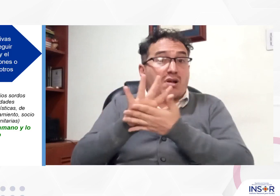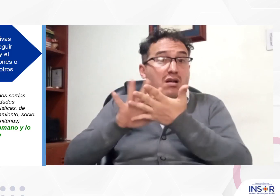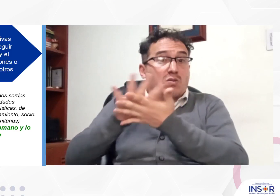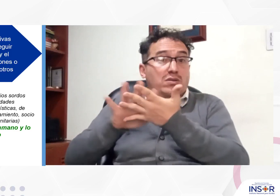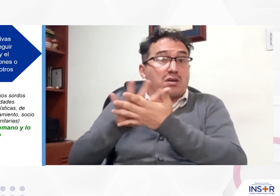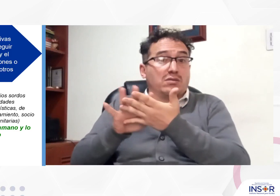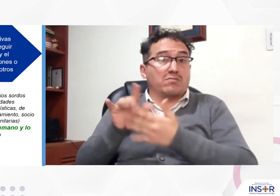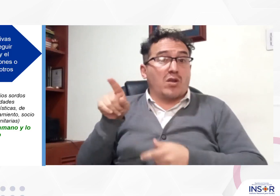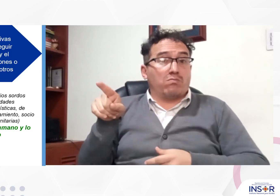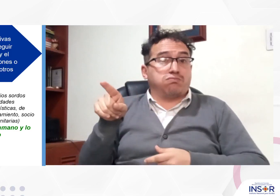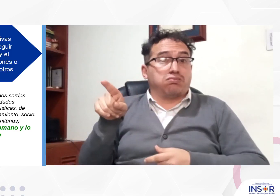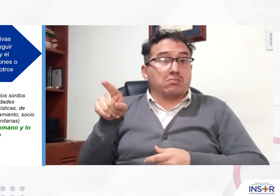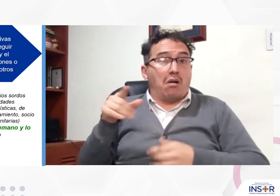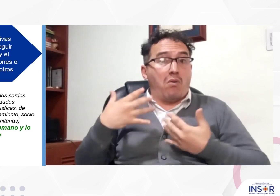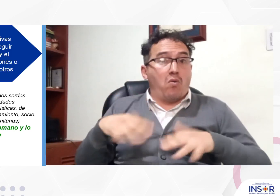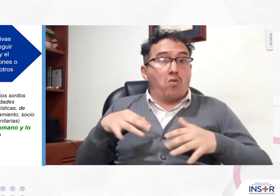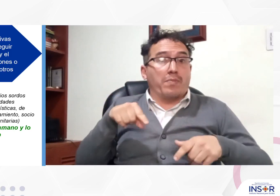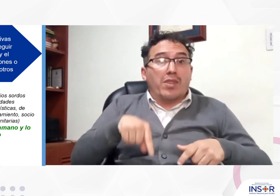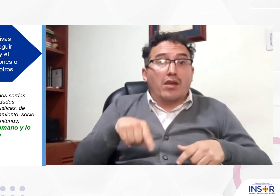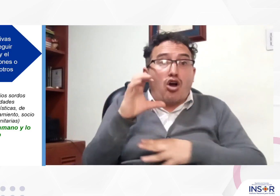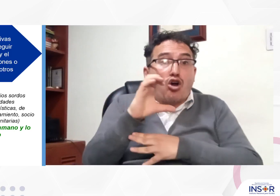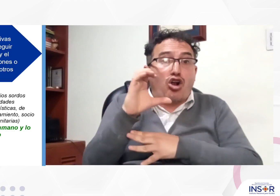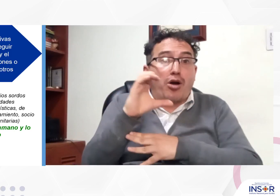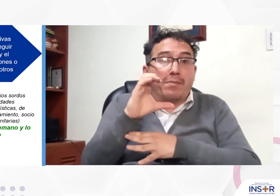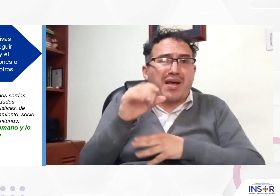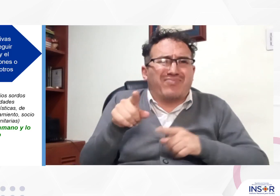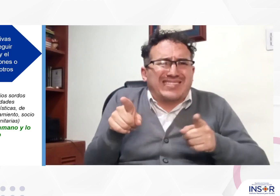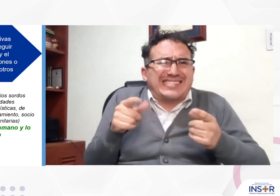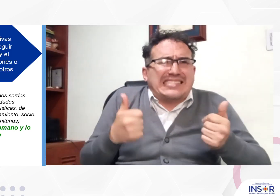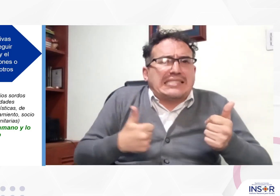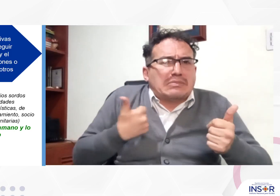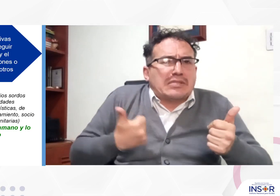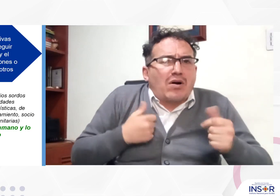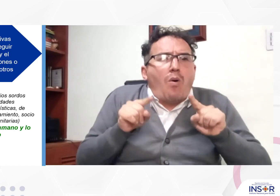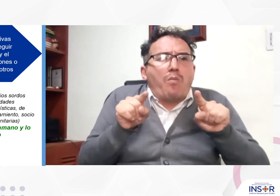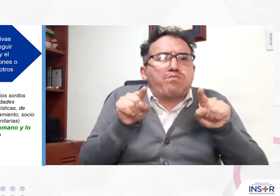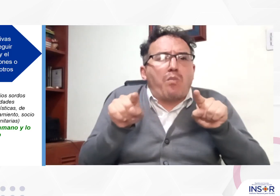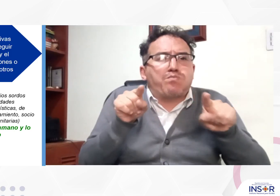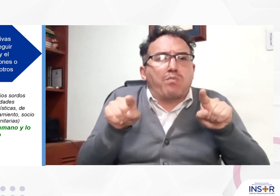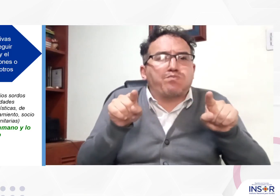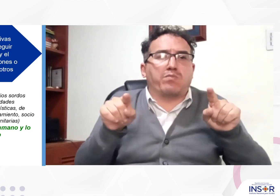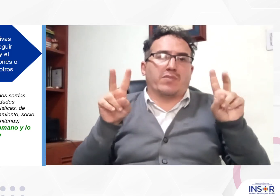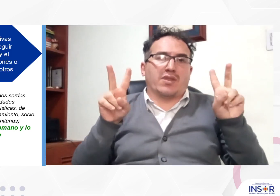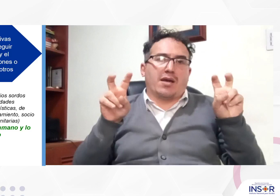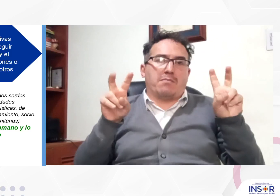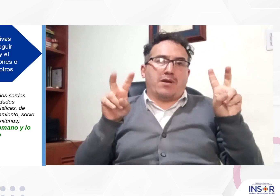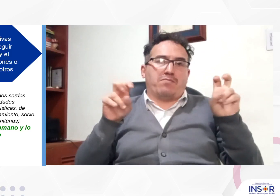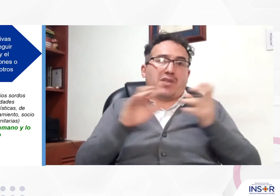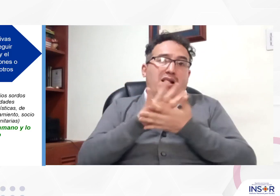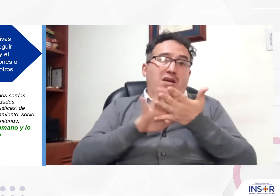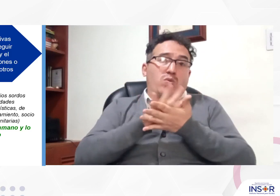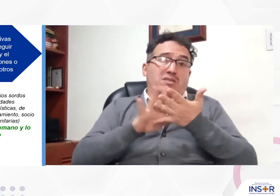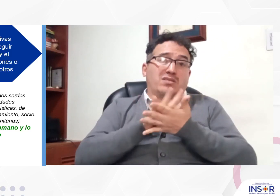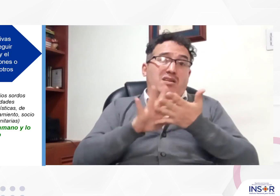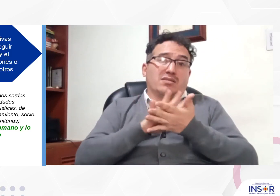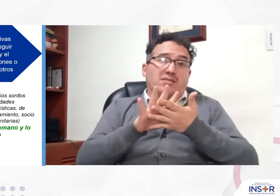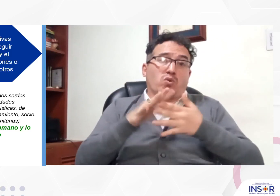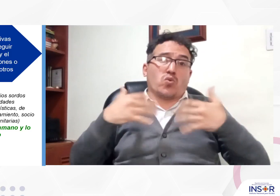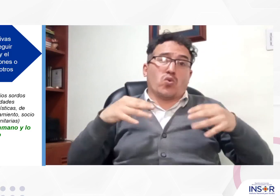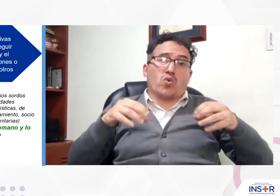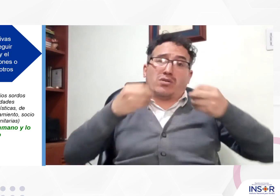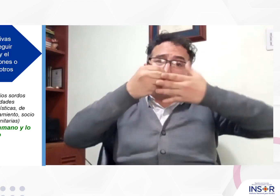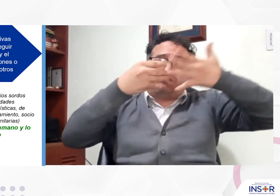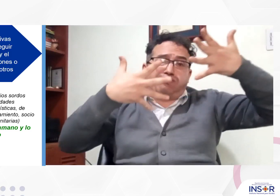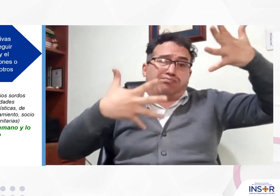manera novedosa pues nos van hablando de esas nuevas apuestas gramaticales de la lengua de señas colombiana. Entonces, poder también sacar